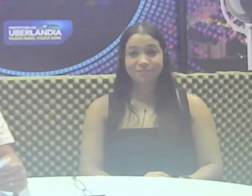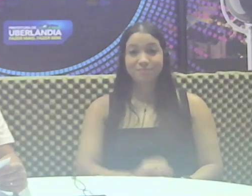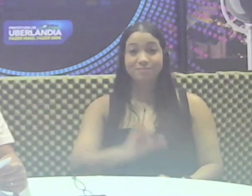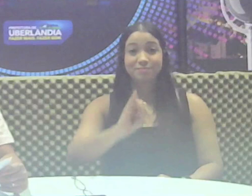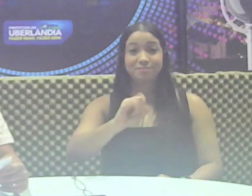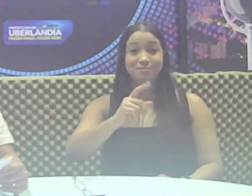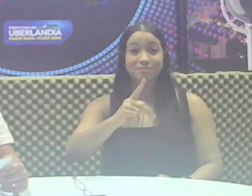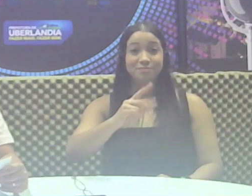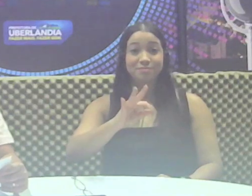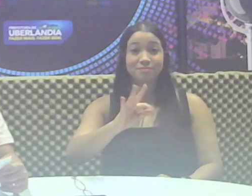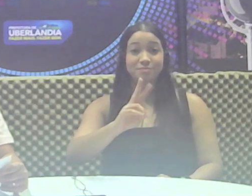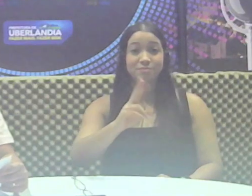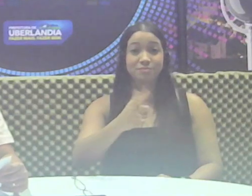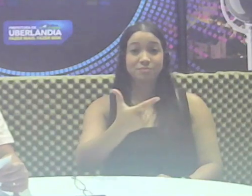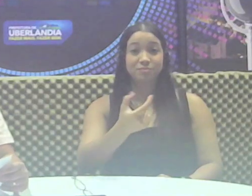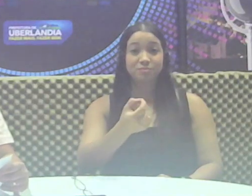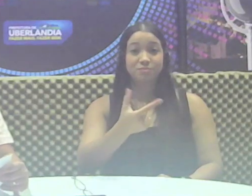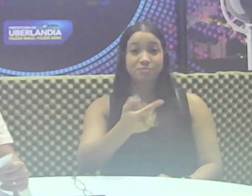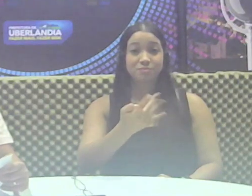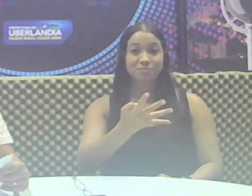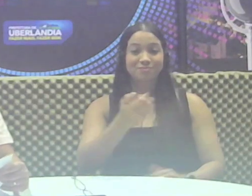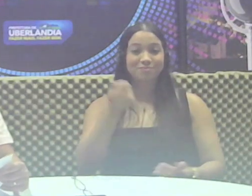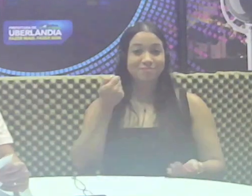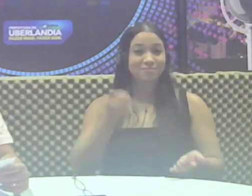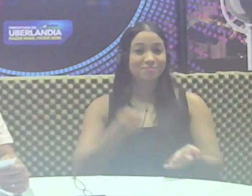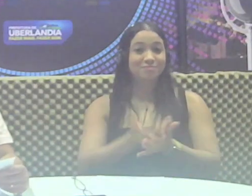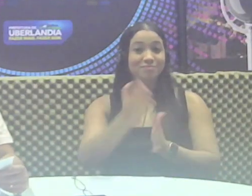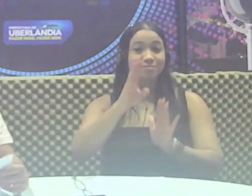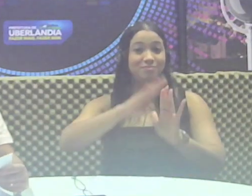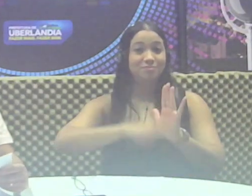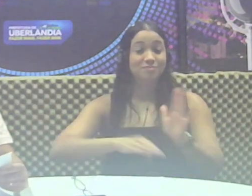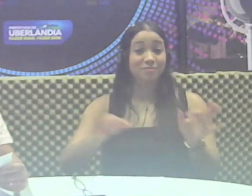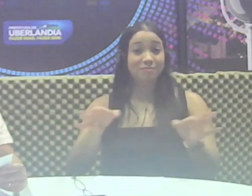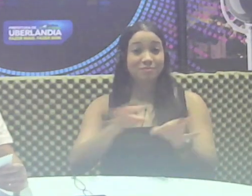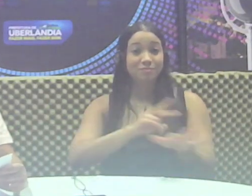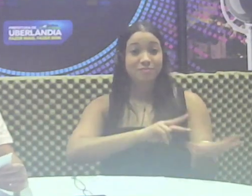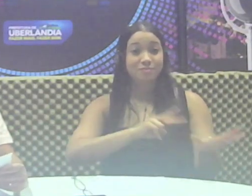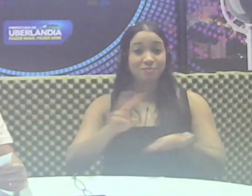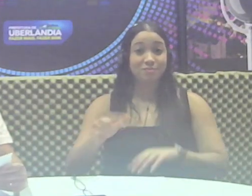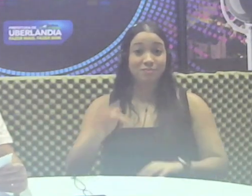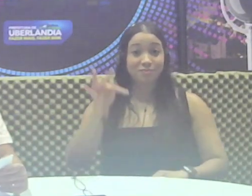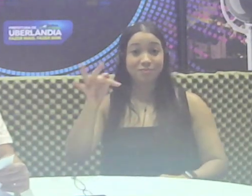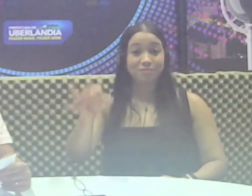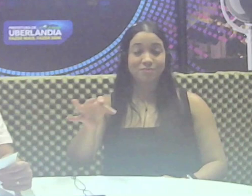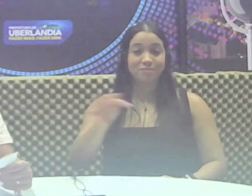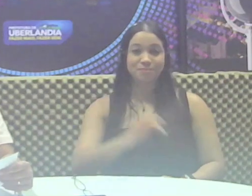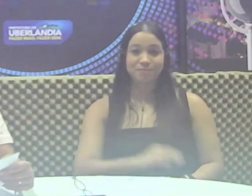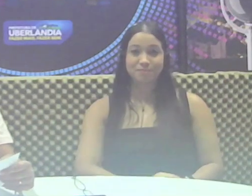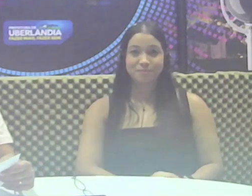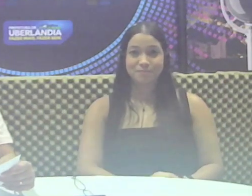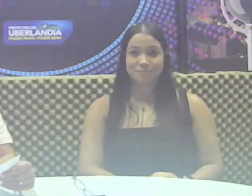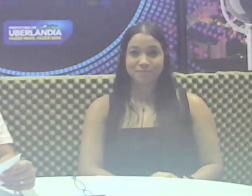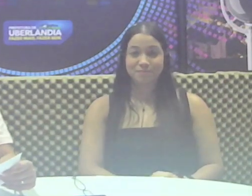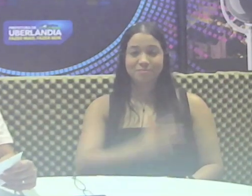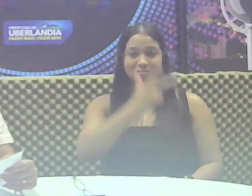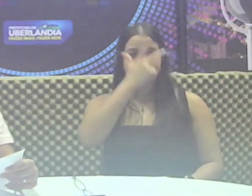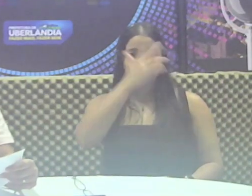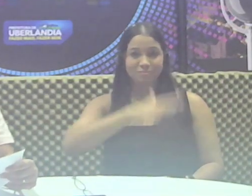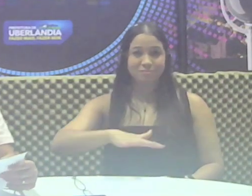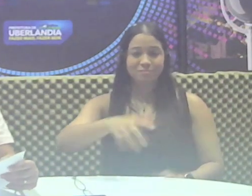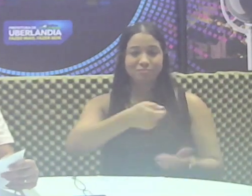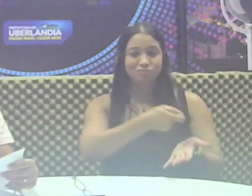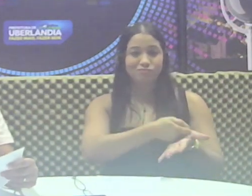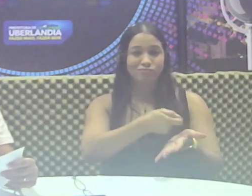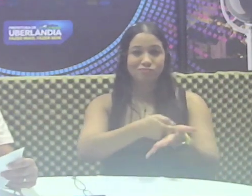IPTU 2024. Pagamento à vista com desconto termina na semana que vem. O contribuinte